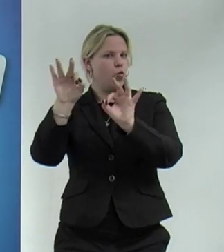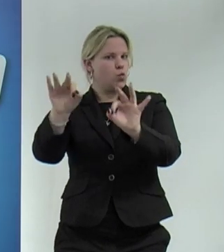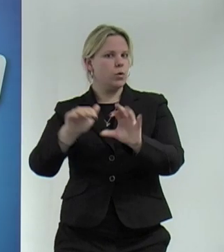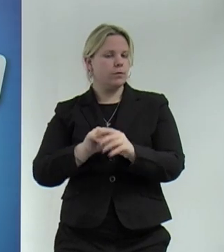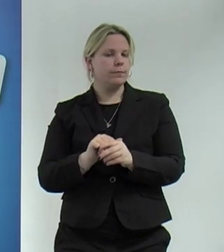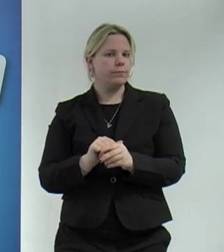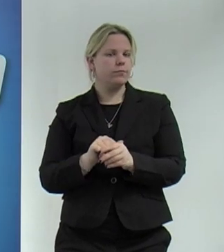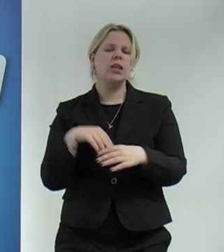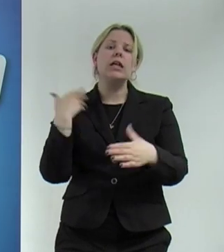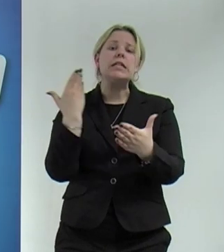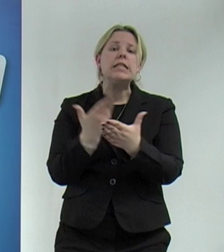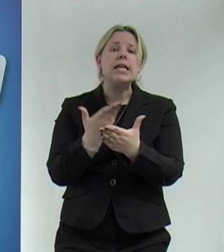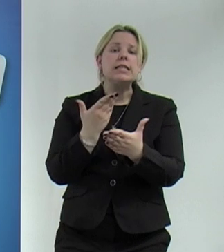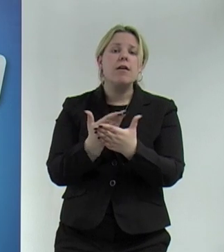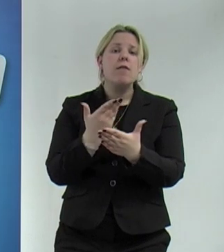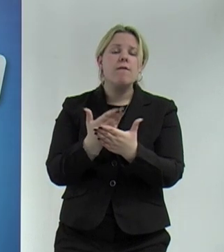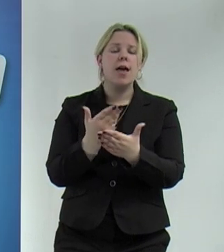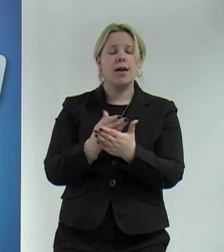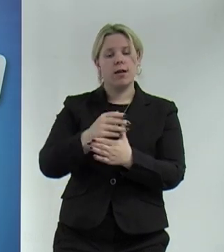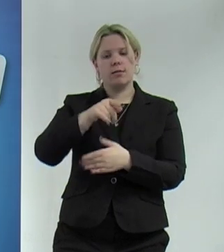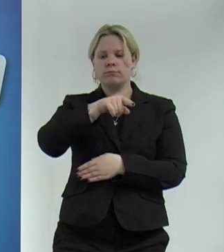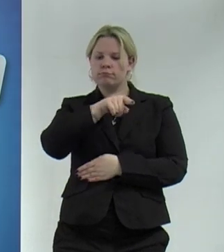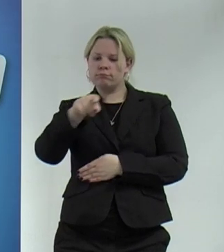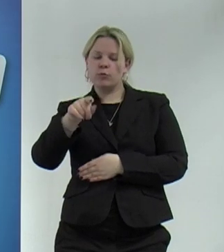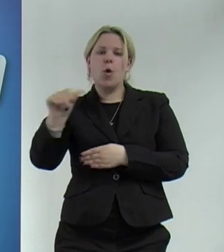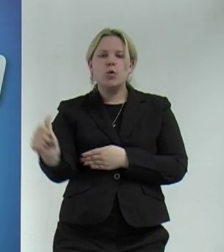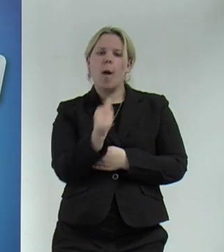Darum sollen die Menschen vorher gut bezahlte Arbeit haben.